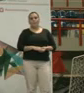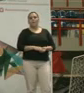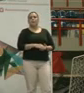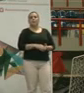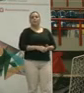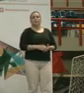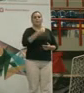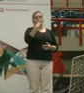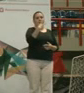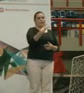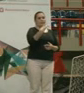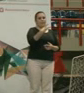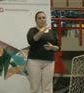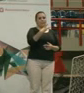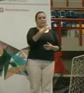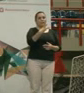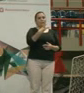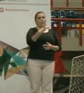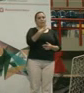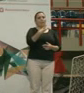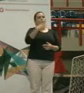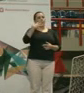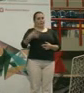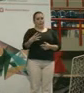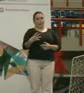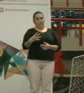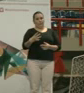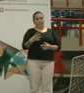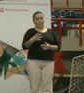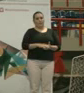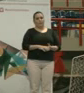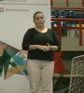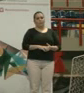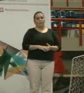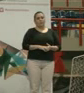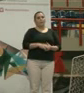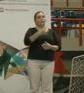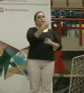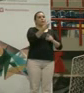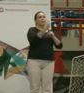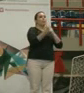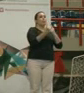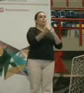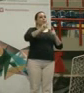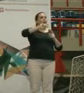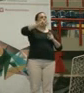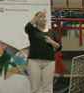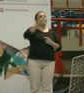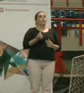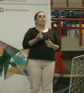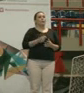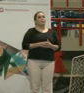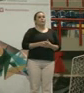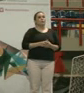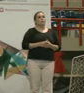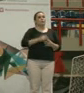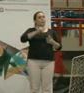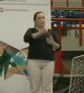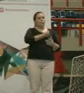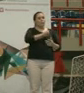era? 3. E o outro cateto? 4. Um cateto vai aumentar quanto, ele falou?